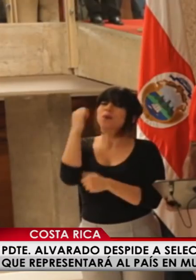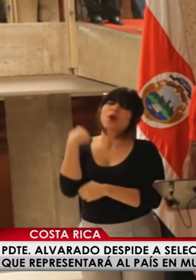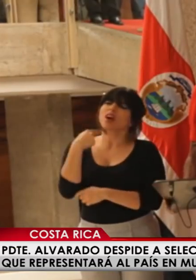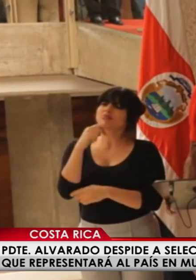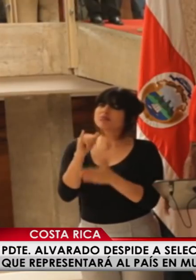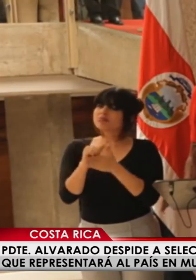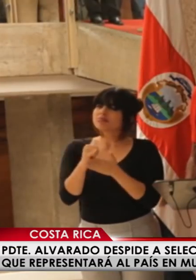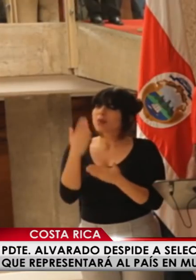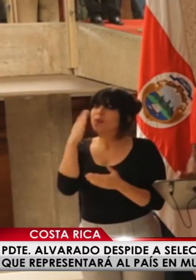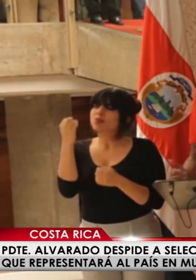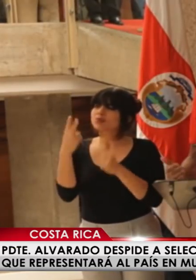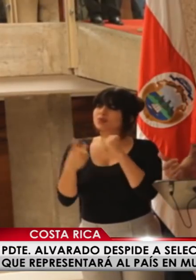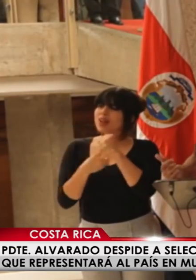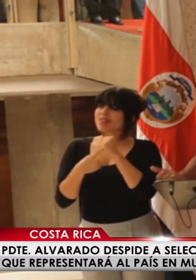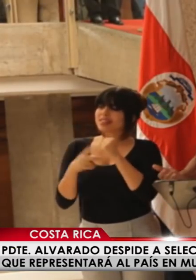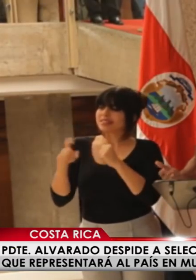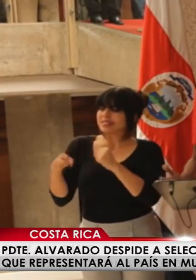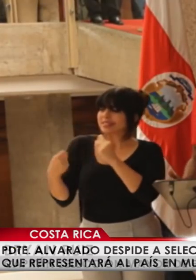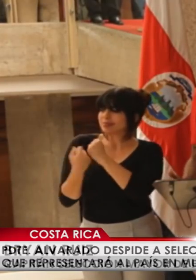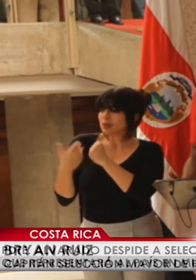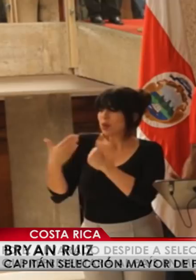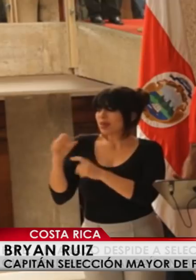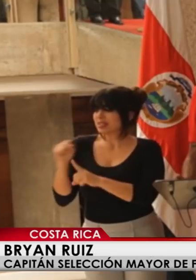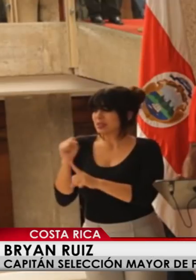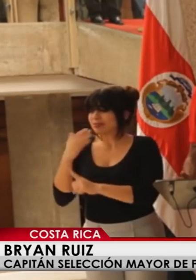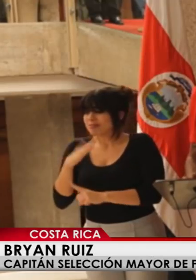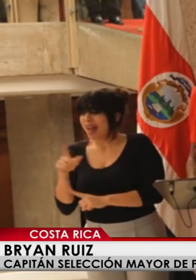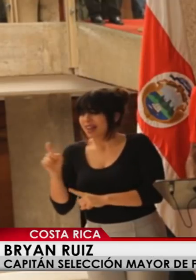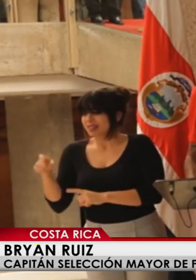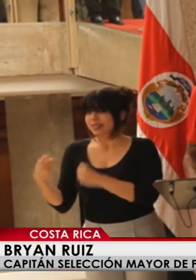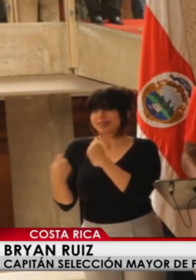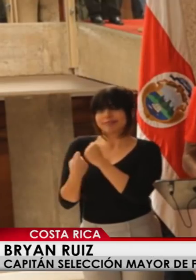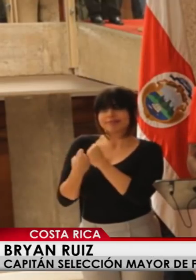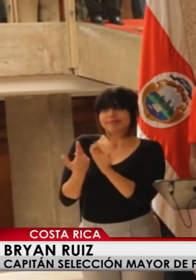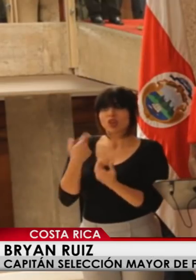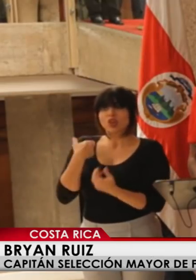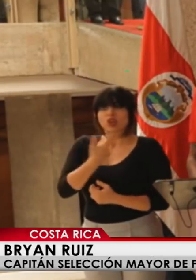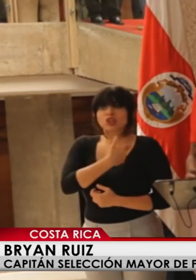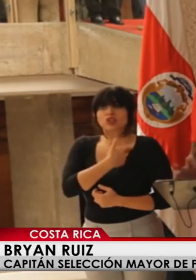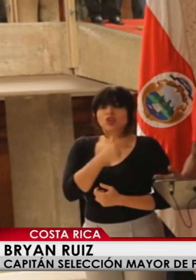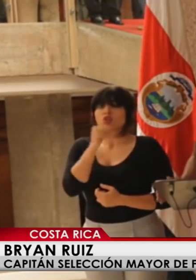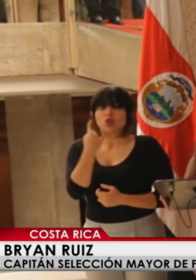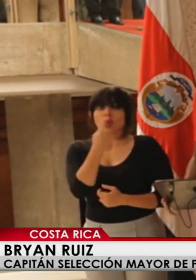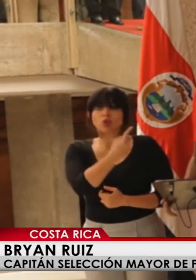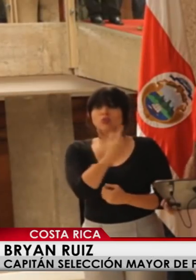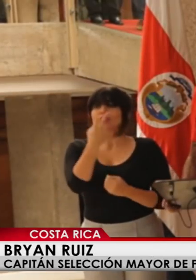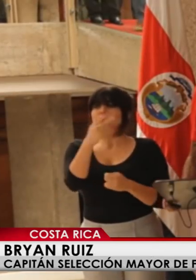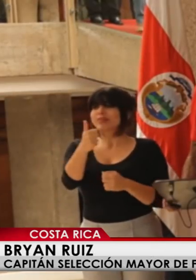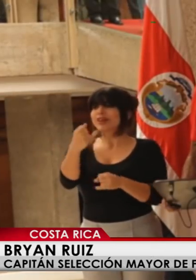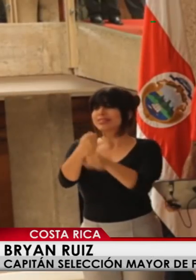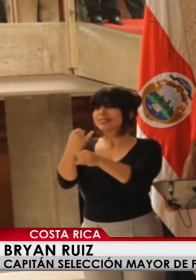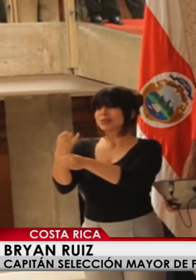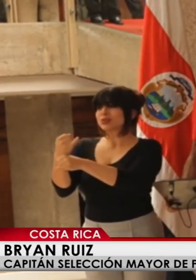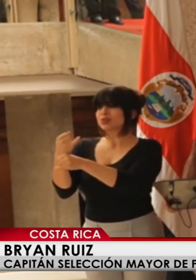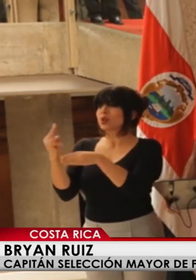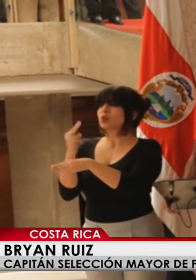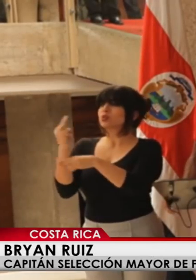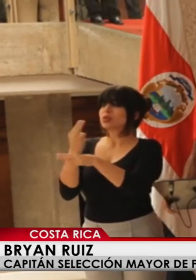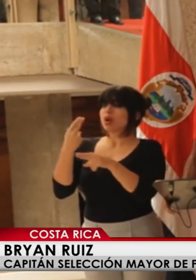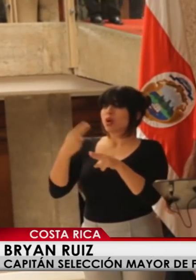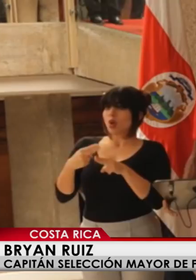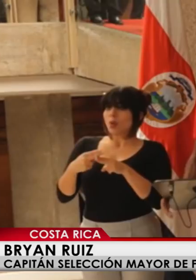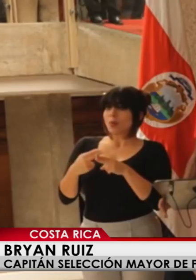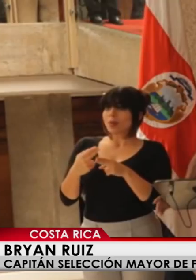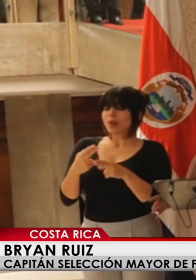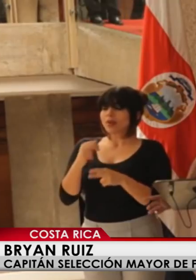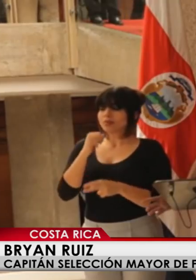Porque muchas veces se necesita el apoyo también en las malas. Como le digo, don Carlos, no solo se lo digo a usted, sino a muchas instituciones que quieren usar muchas veces el nombre de, no